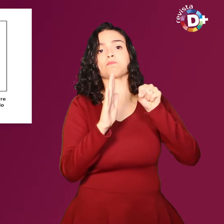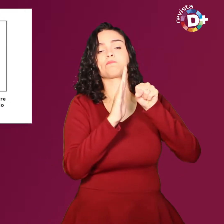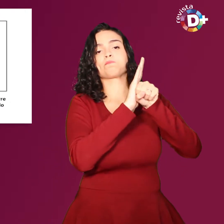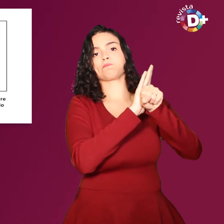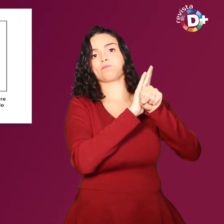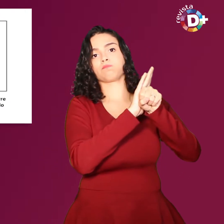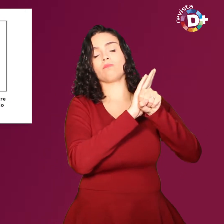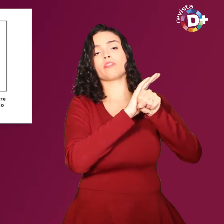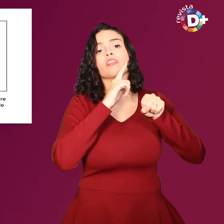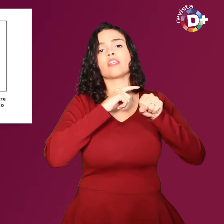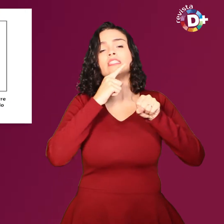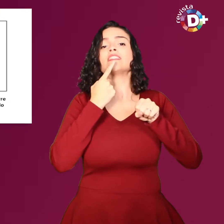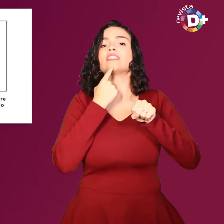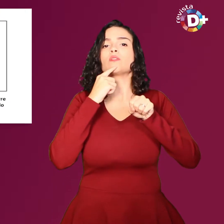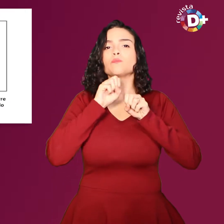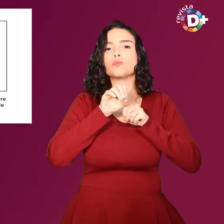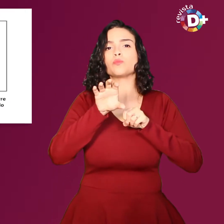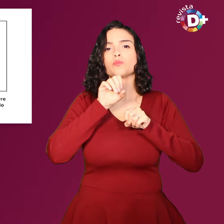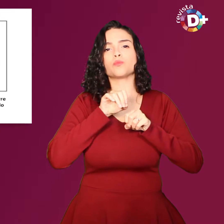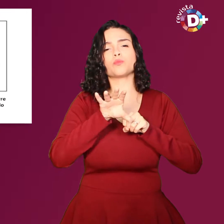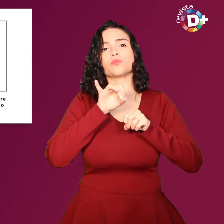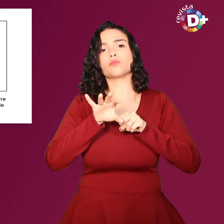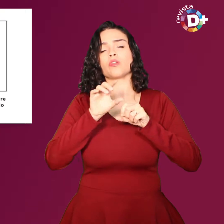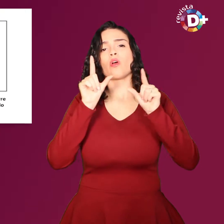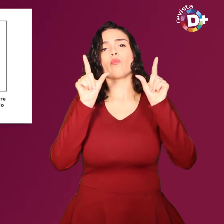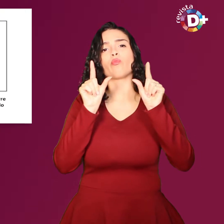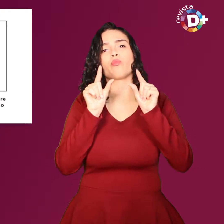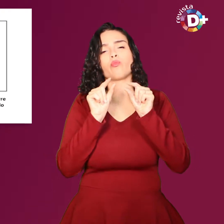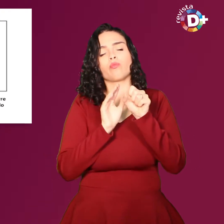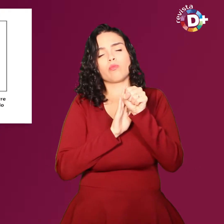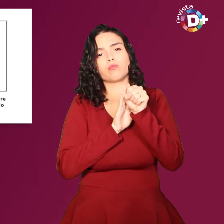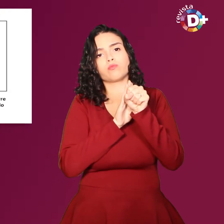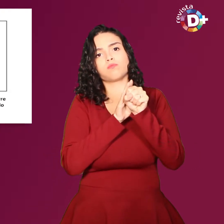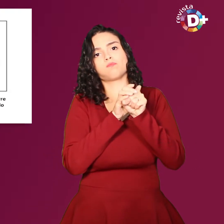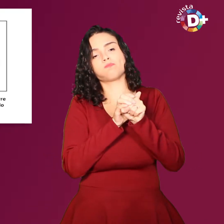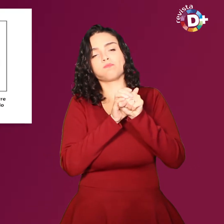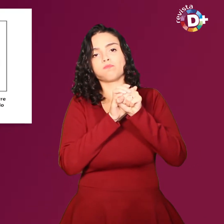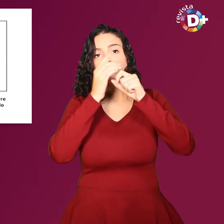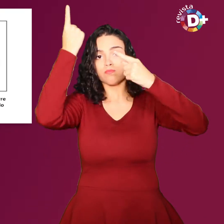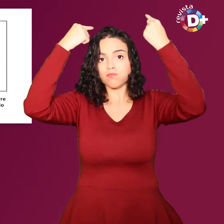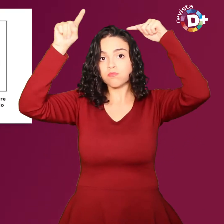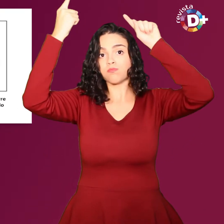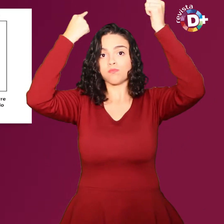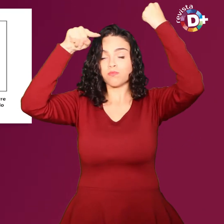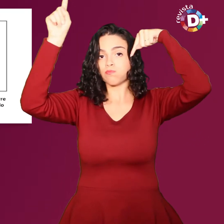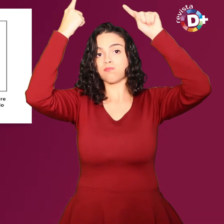pela obstrução ou redução brusca do fluxo de sangue em uma artéria do cérebro, o que causa a falta de